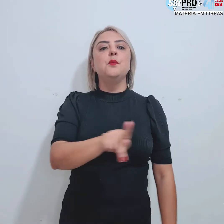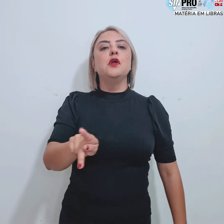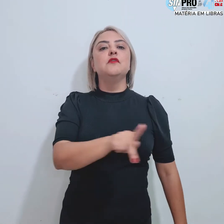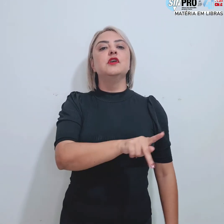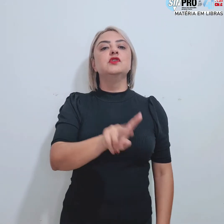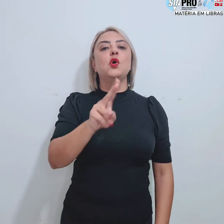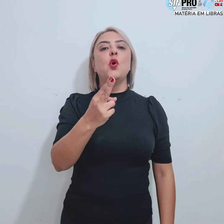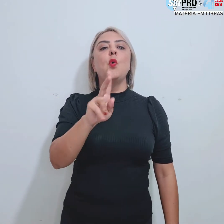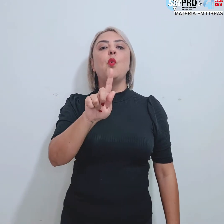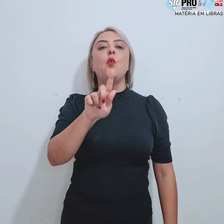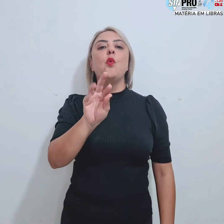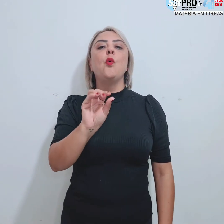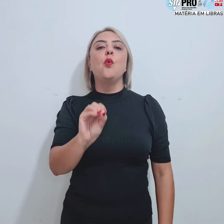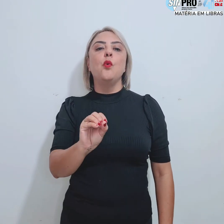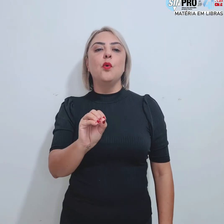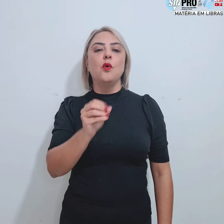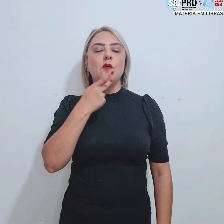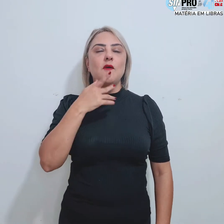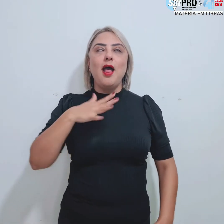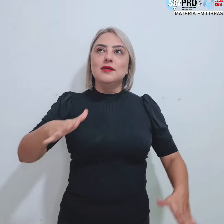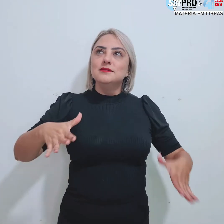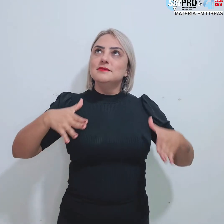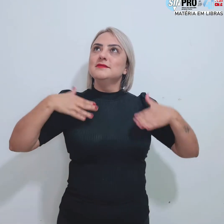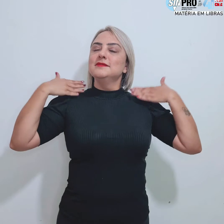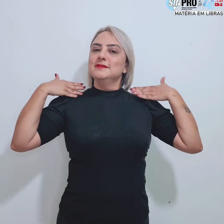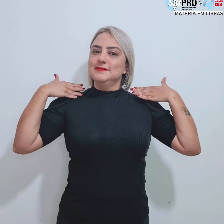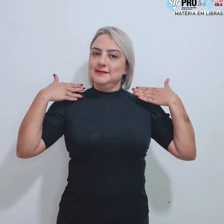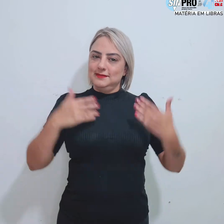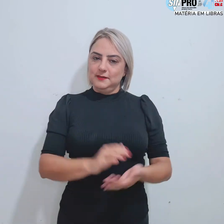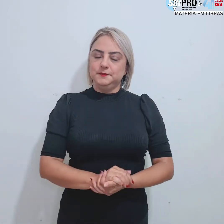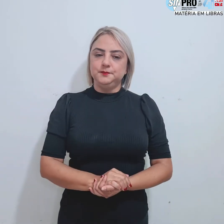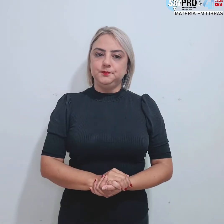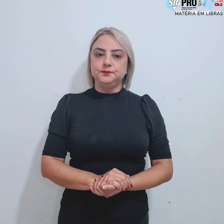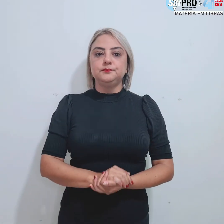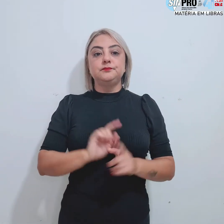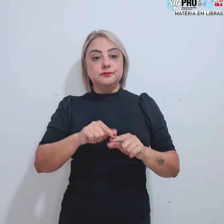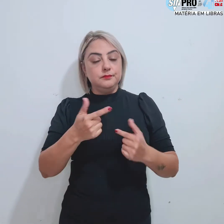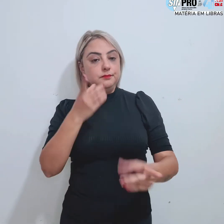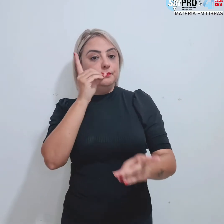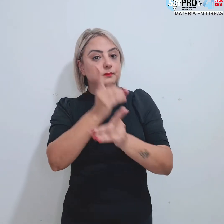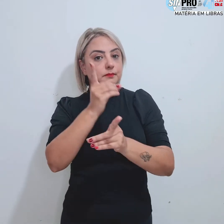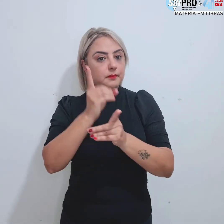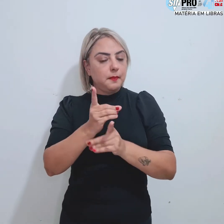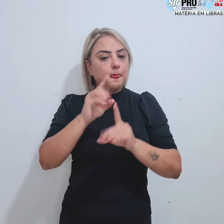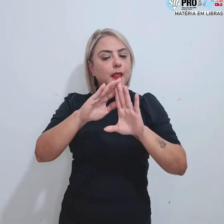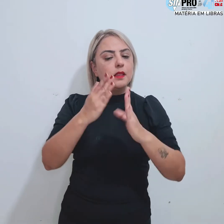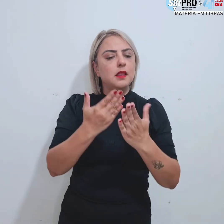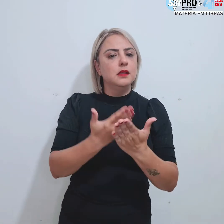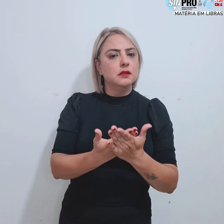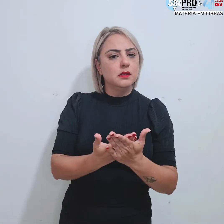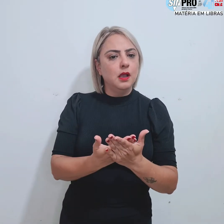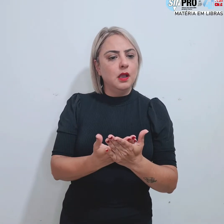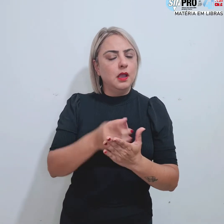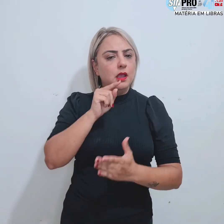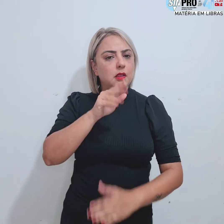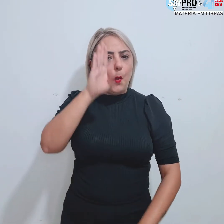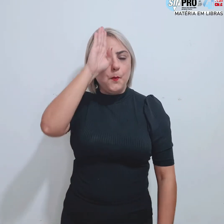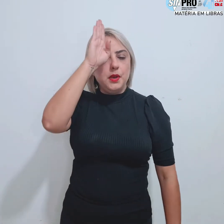professor Hugo. Fala orgulhoso. Por ter encontrado na escola seu